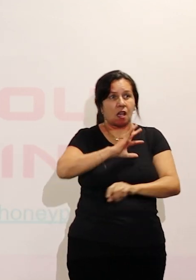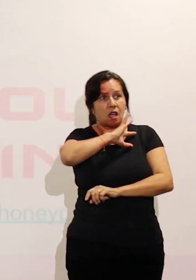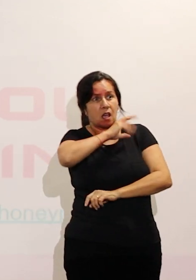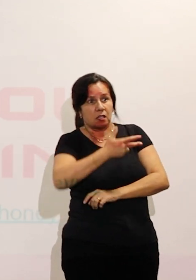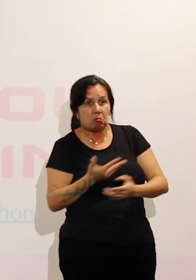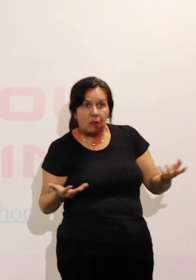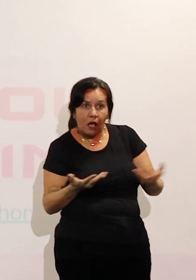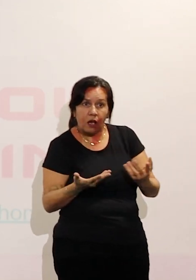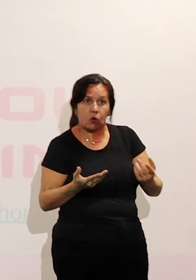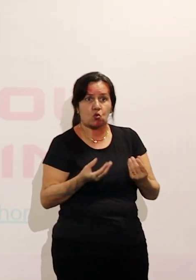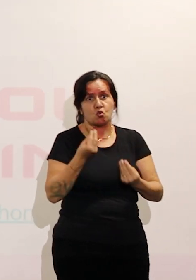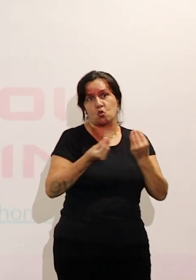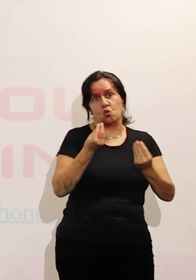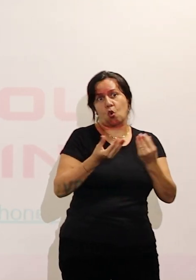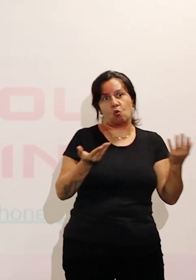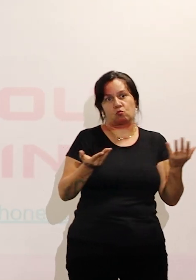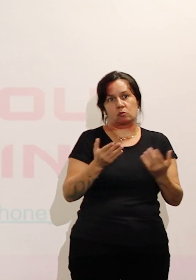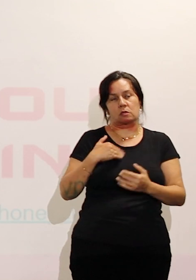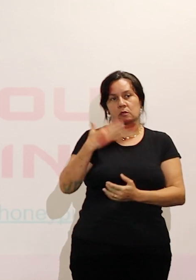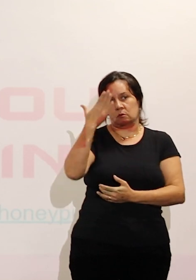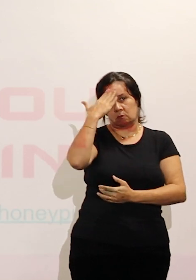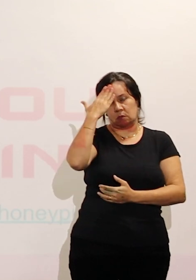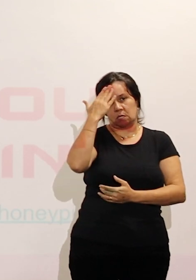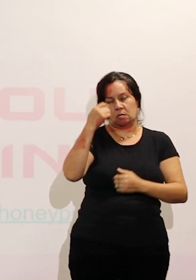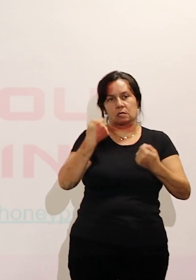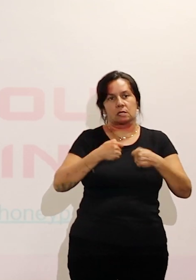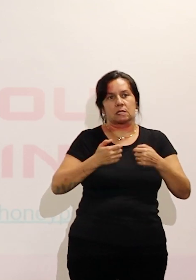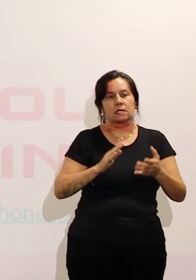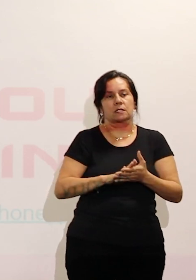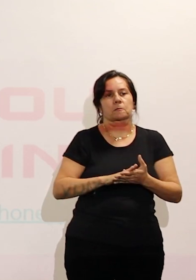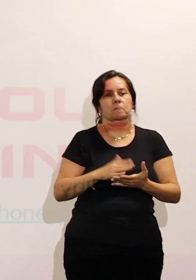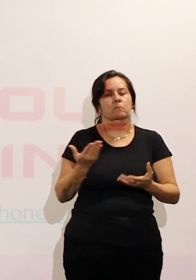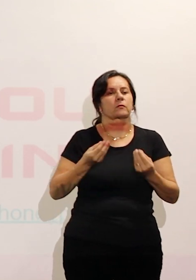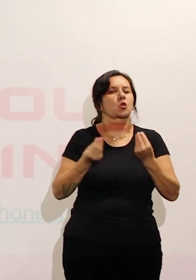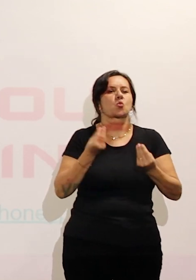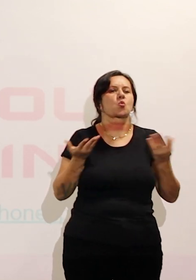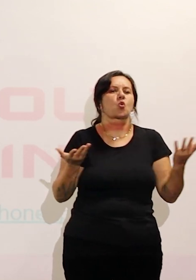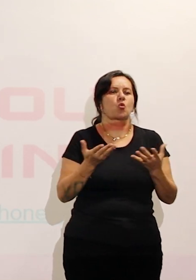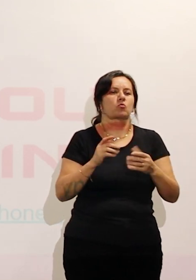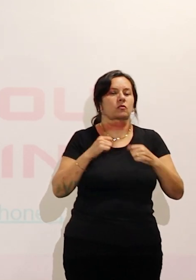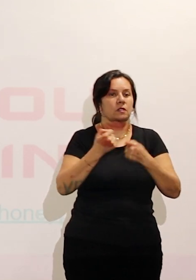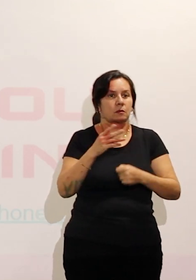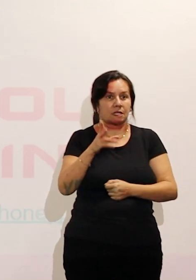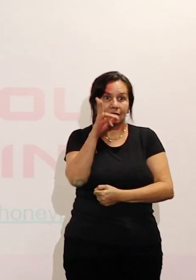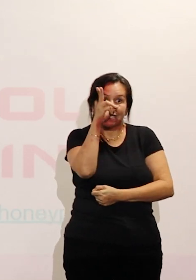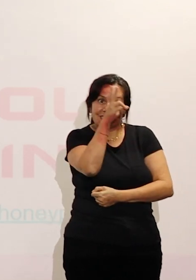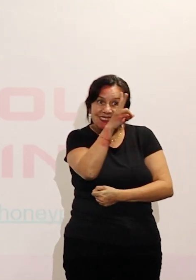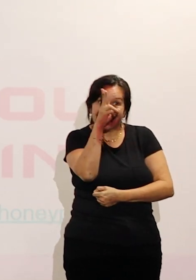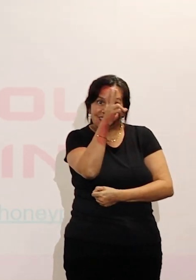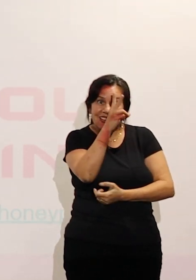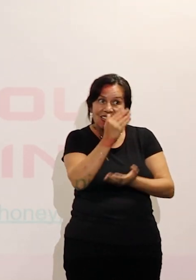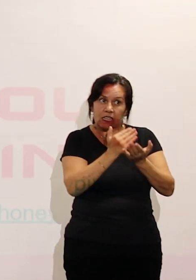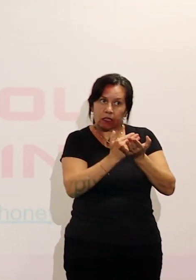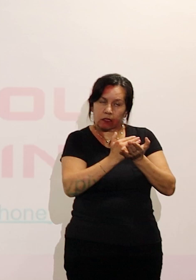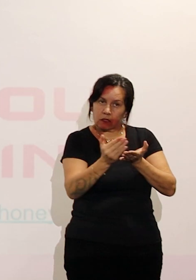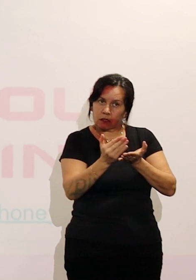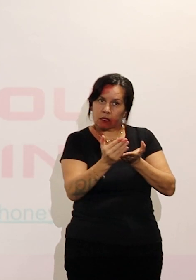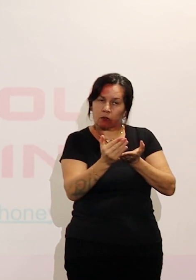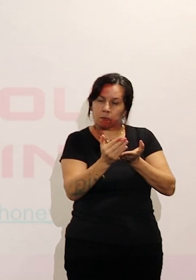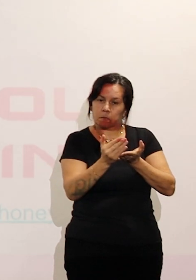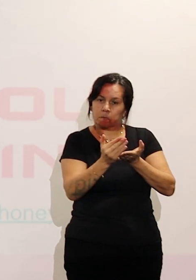se ele, né, é de algum alienígena, alguma coisa, para você ter uma ideia.